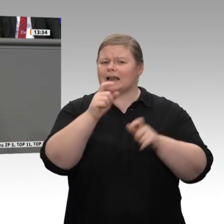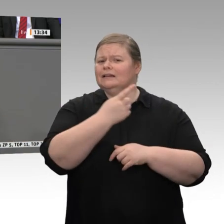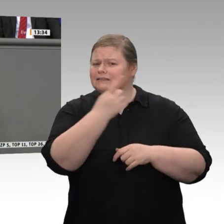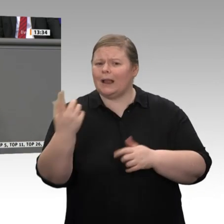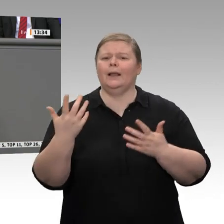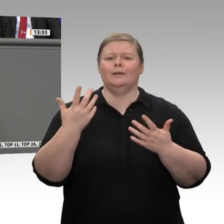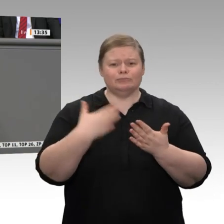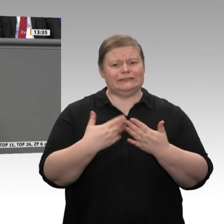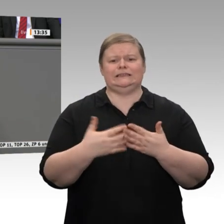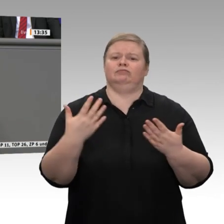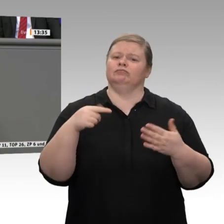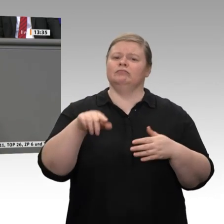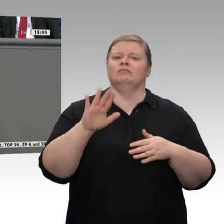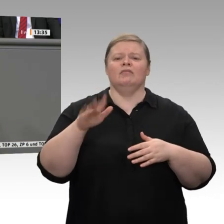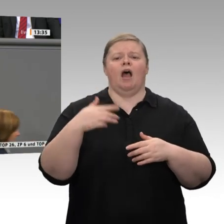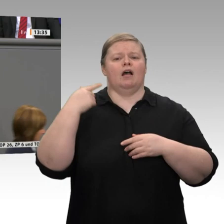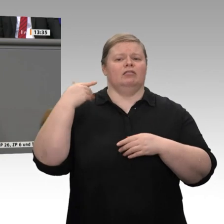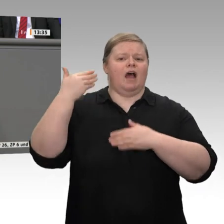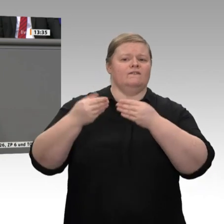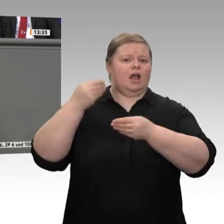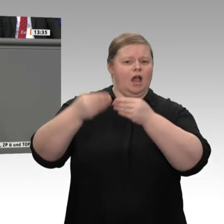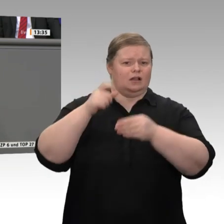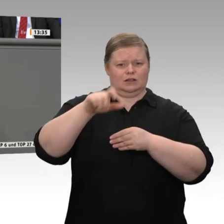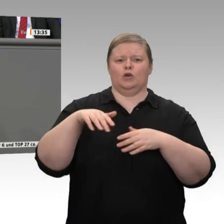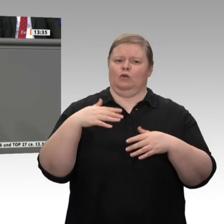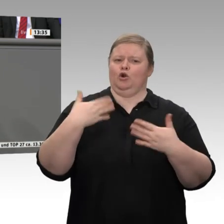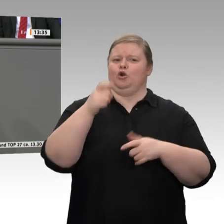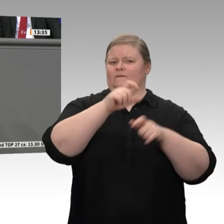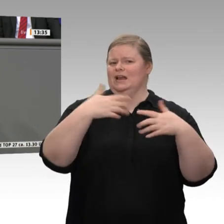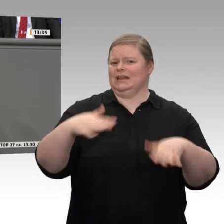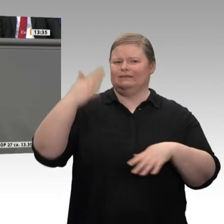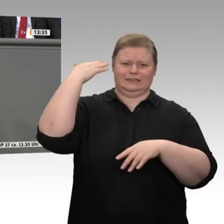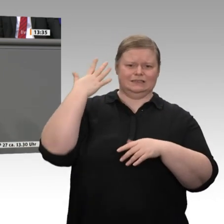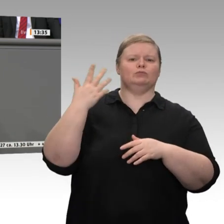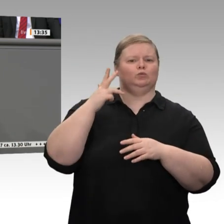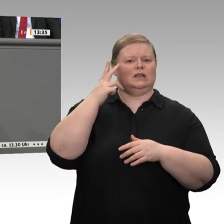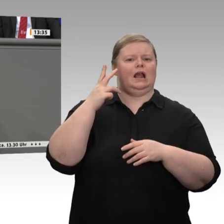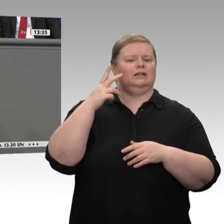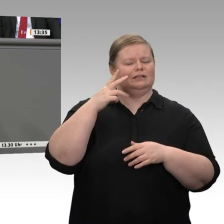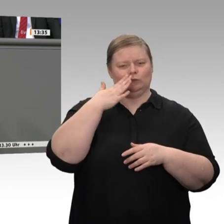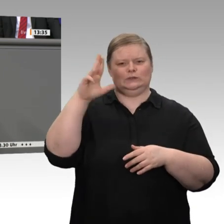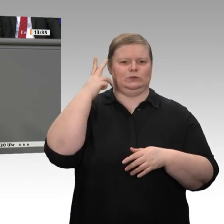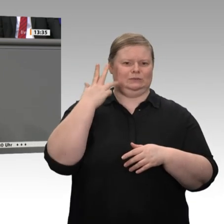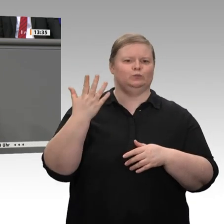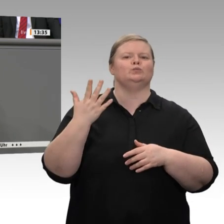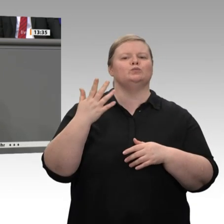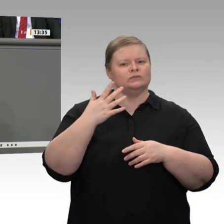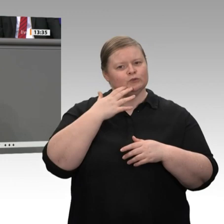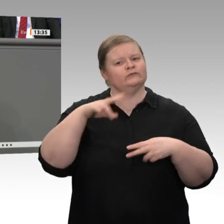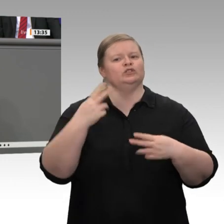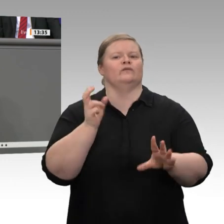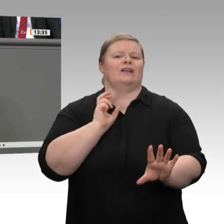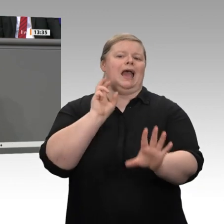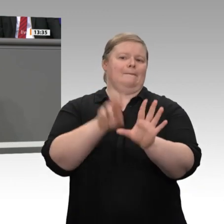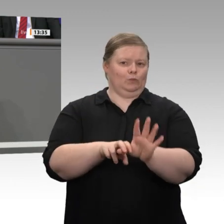das Verwaltungsinnenrecht passiert oder direkt durch einen neuen Anspruch, sondern entscheidend ist, dass es passiert. Und genau dafür haben wir